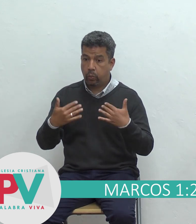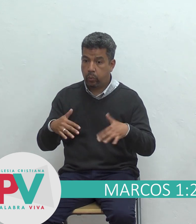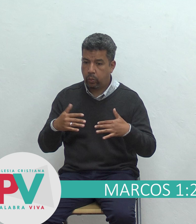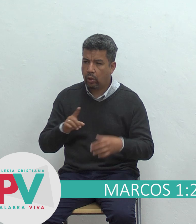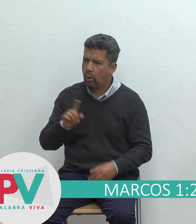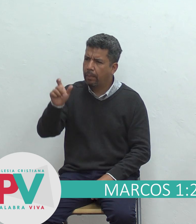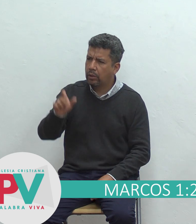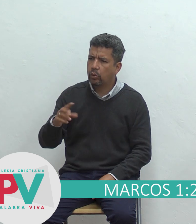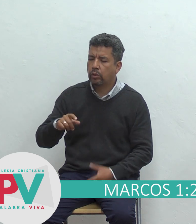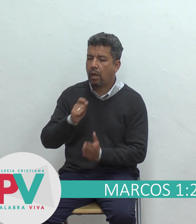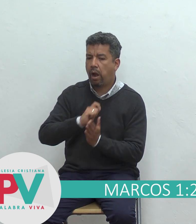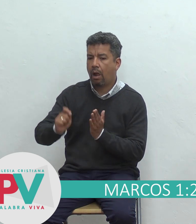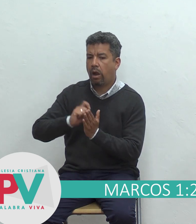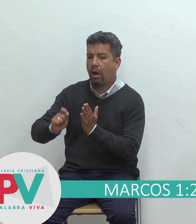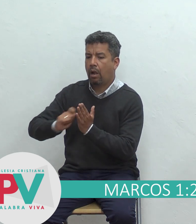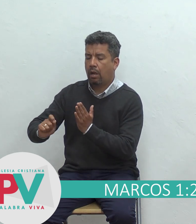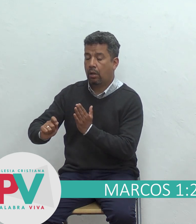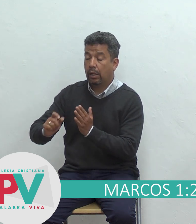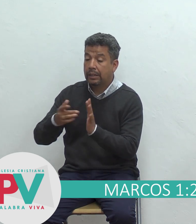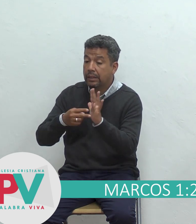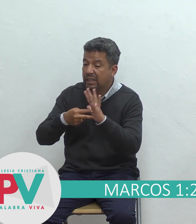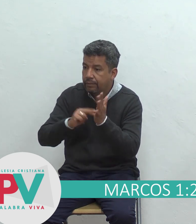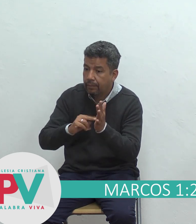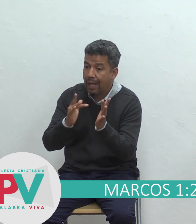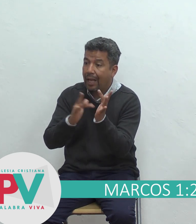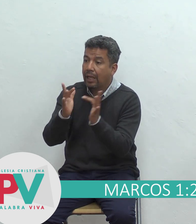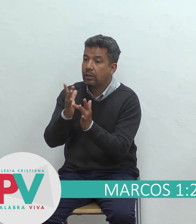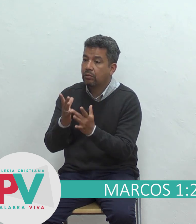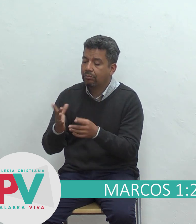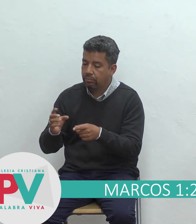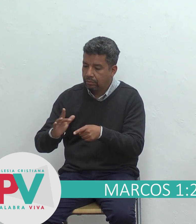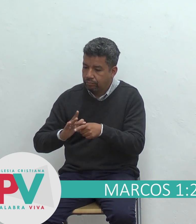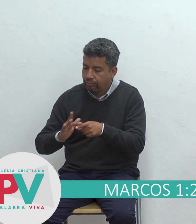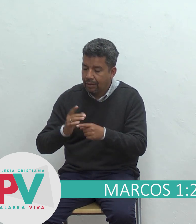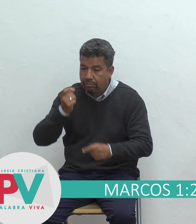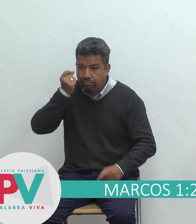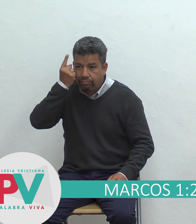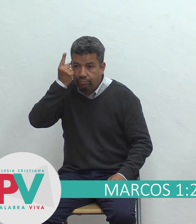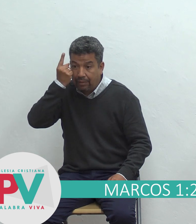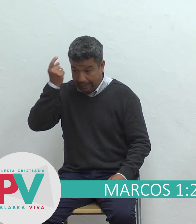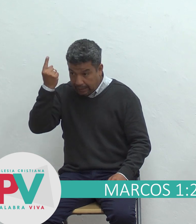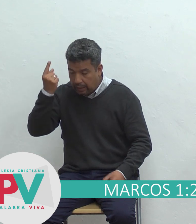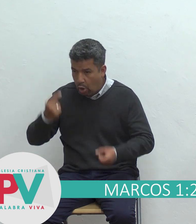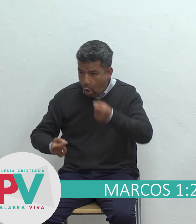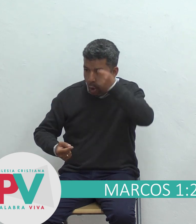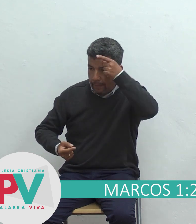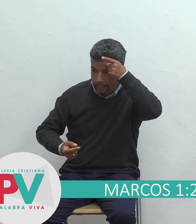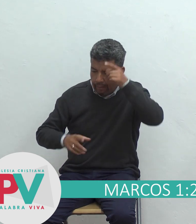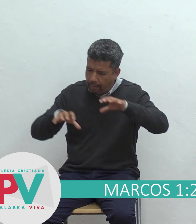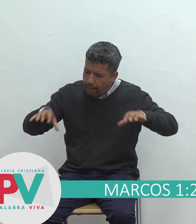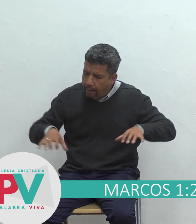no como los escribas. O sea, Jesús vivía, entendía, comprendía,